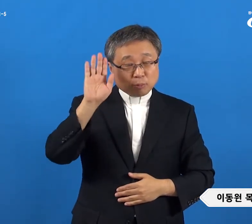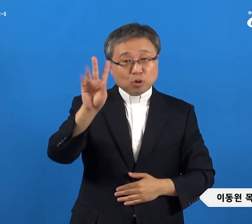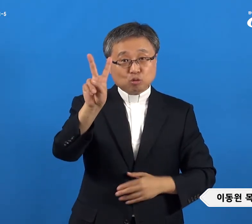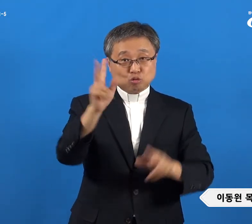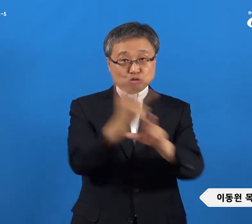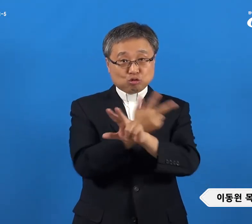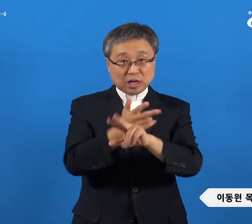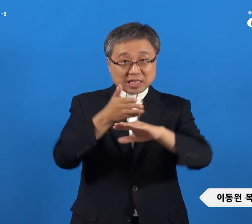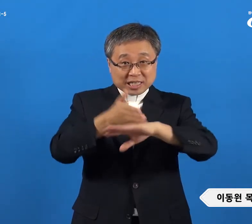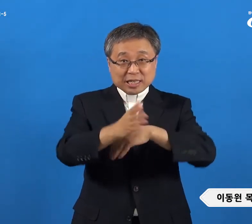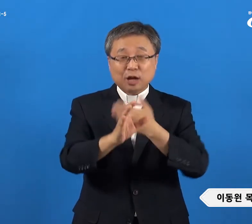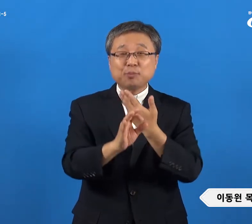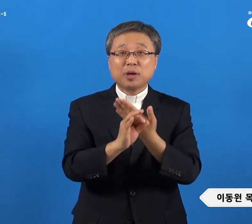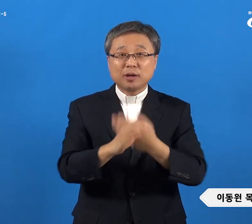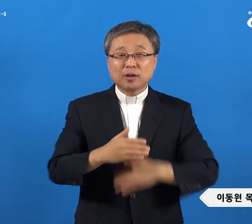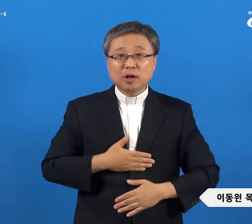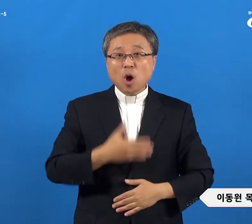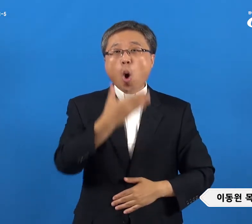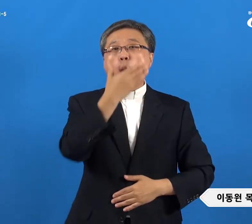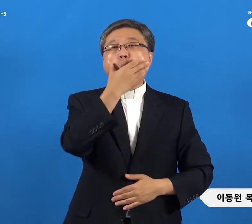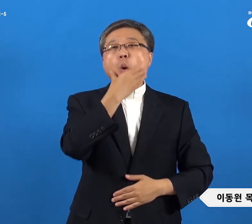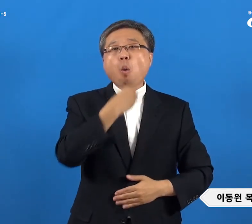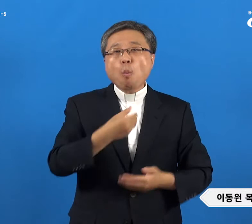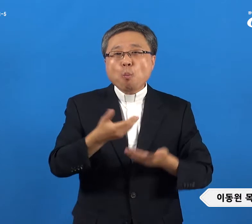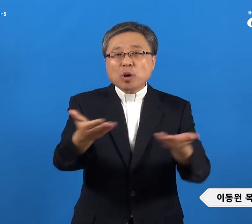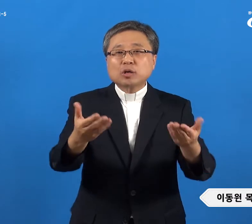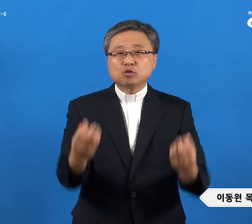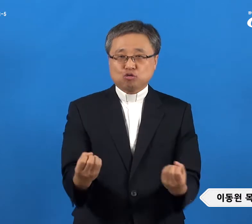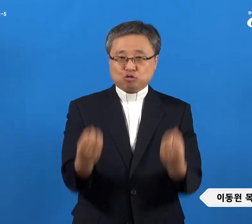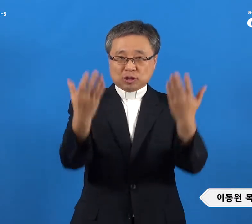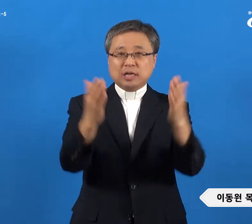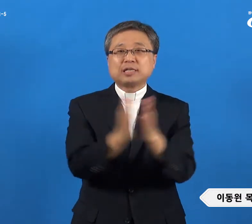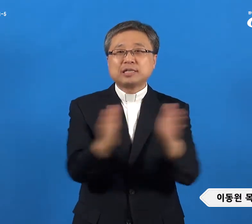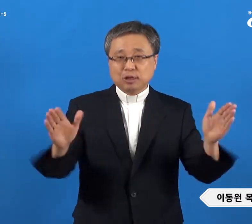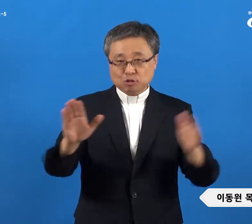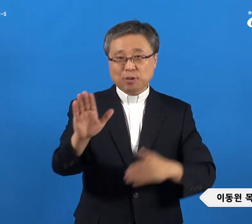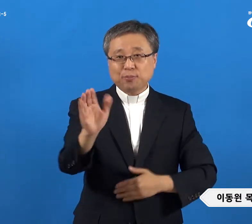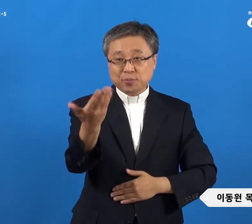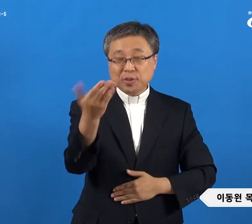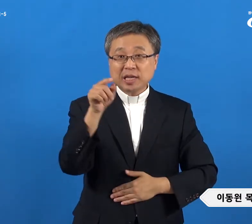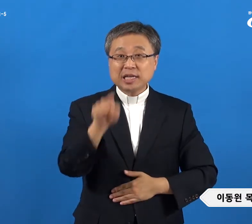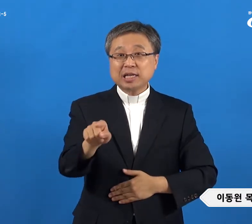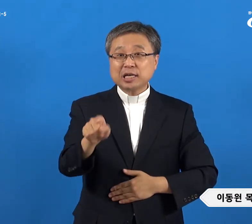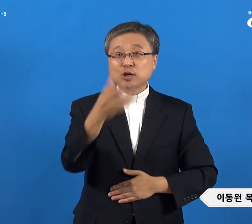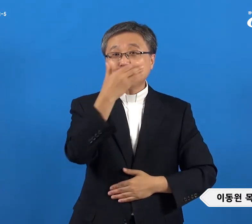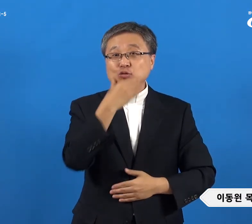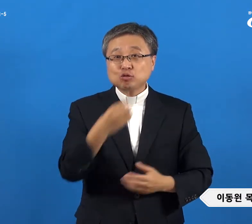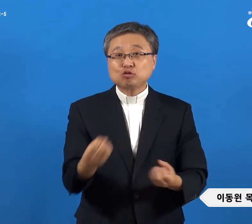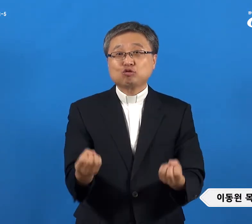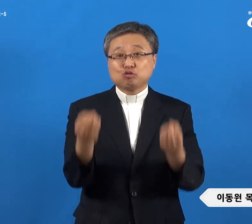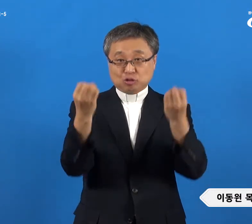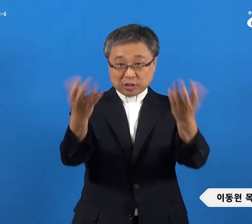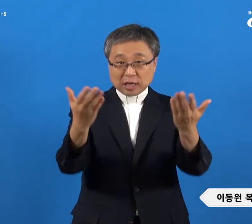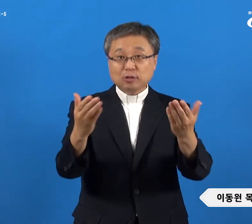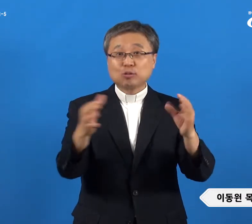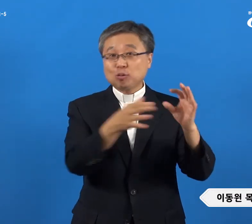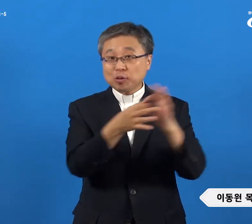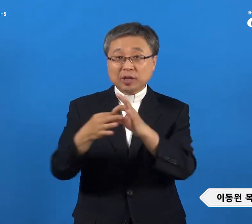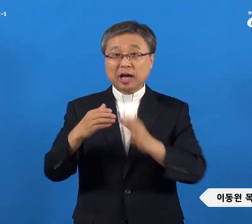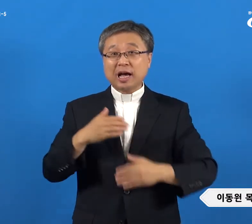2주간이 지나면 블레싱 축제가 시작됩니다. 이 축제를 통해서 정말 내가 인도하는 사람들이 예수